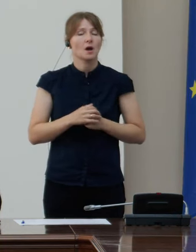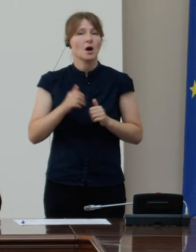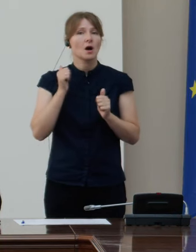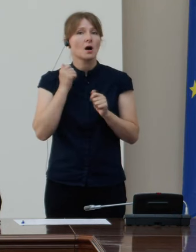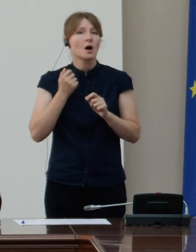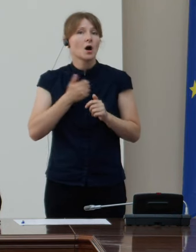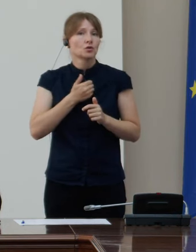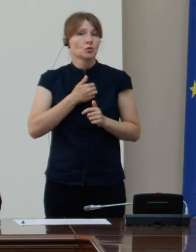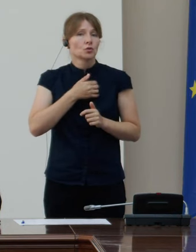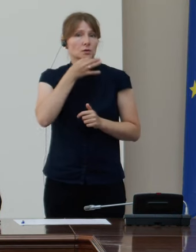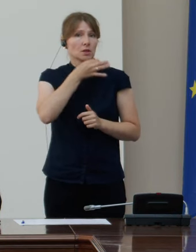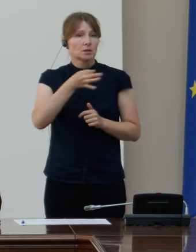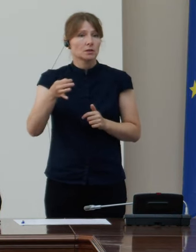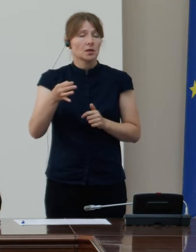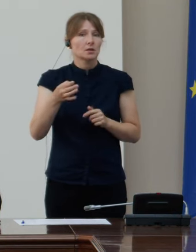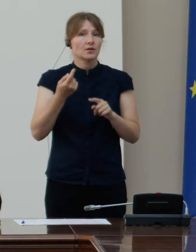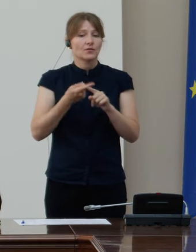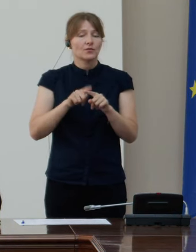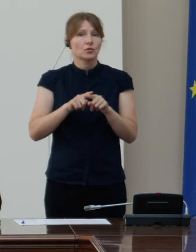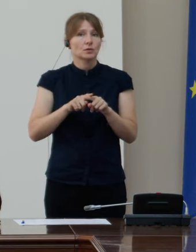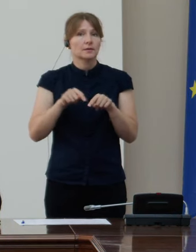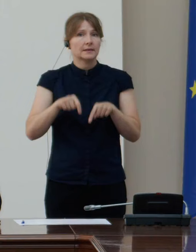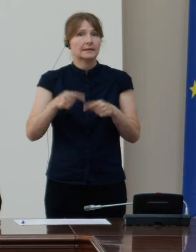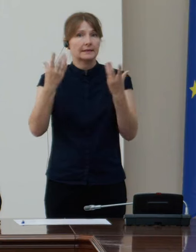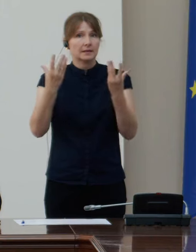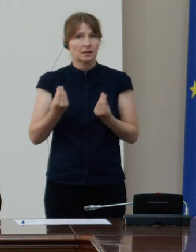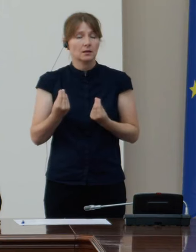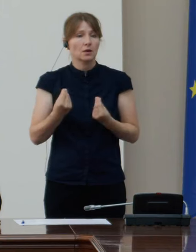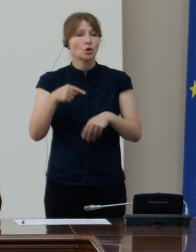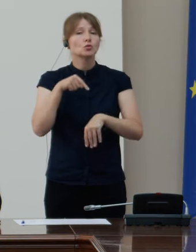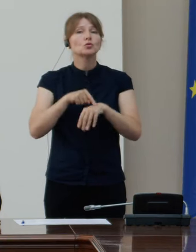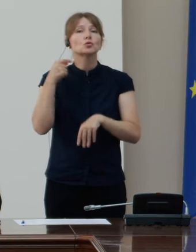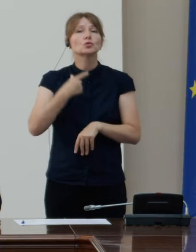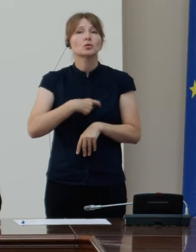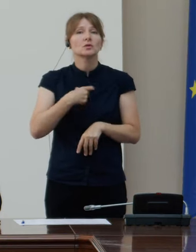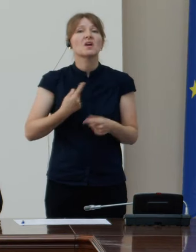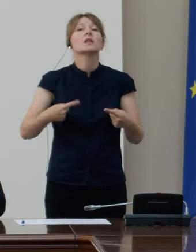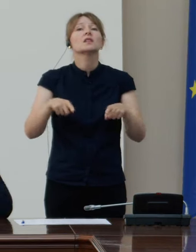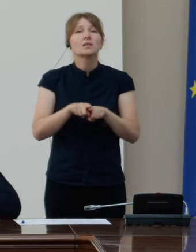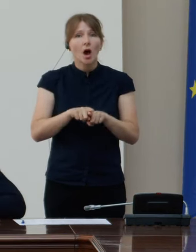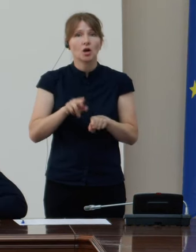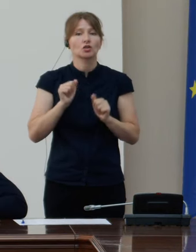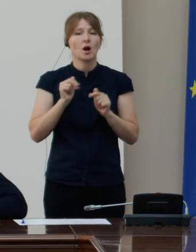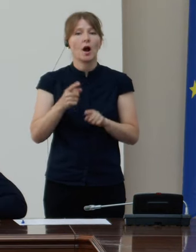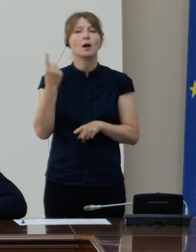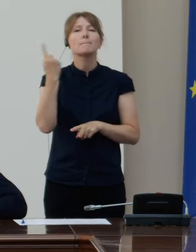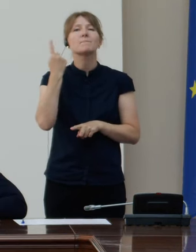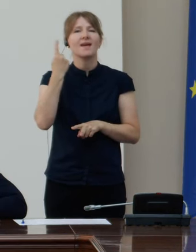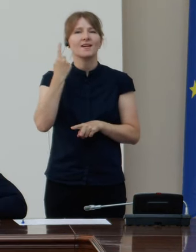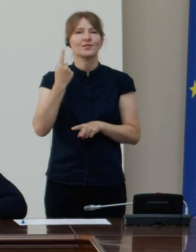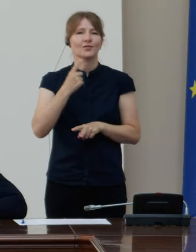zilele acestea mă simt exact ca în primele zile, atunci când au fost angajați primii asistenți sociali